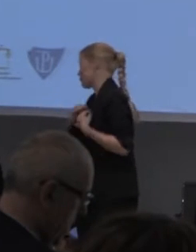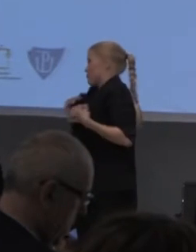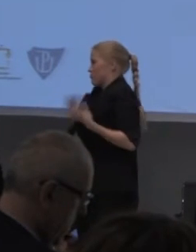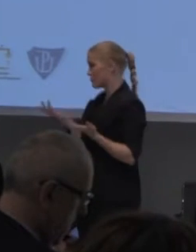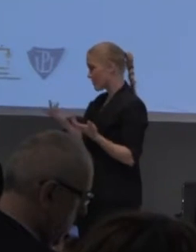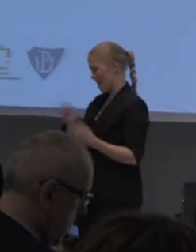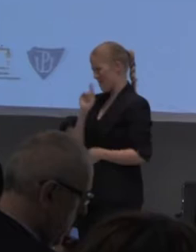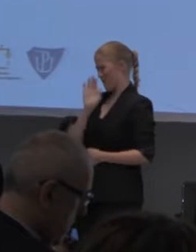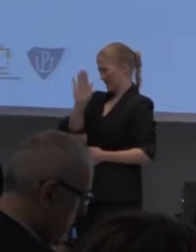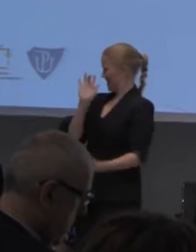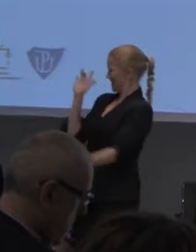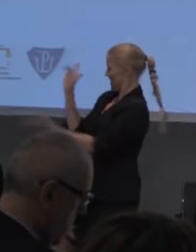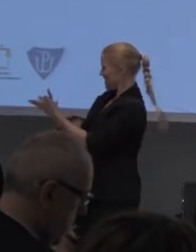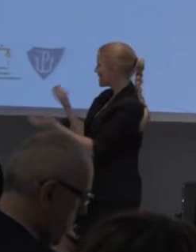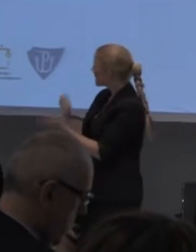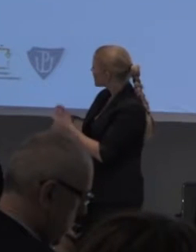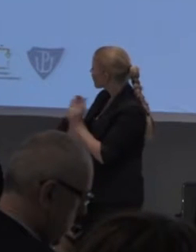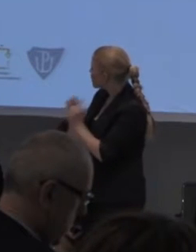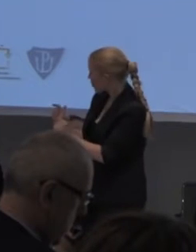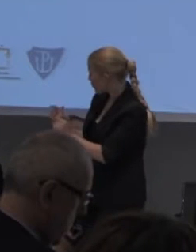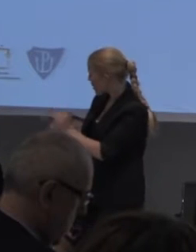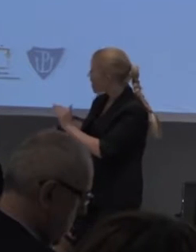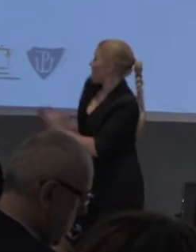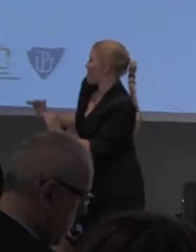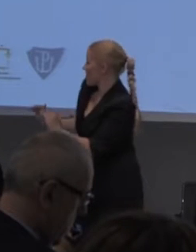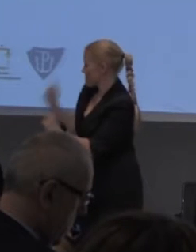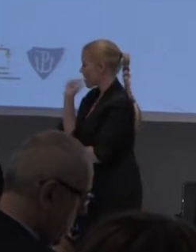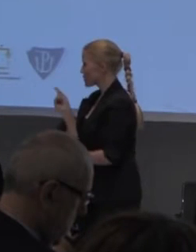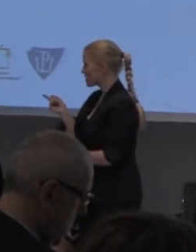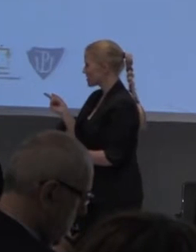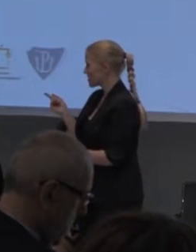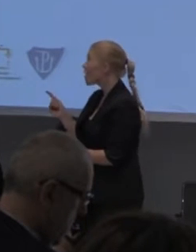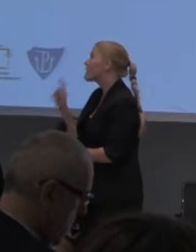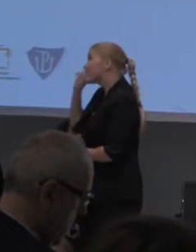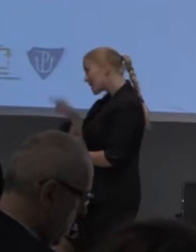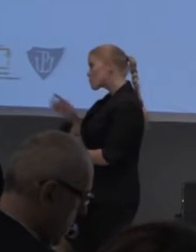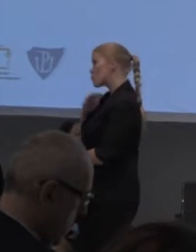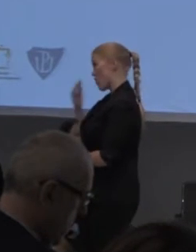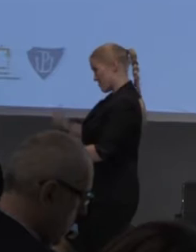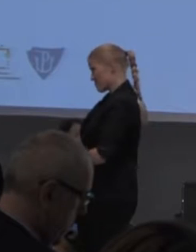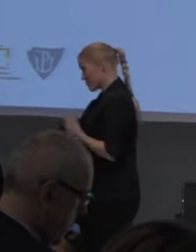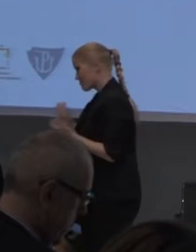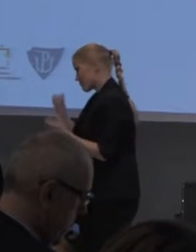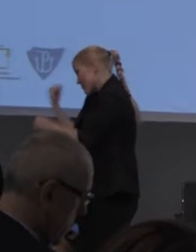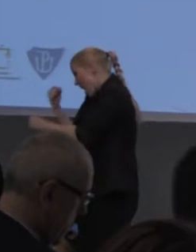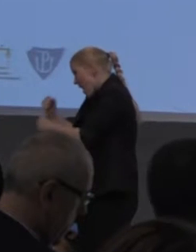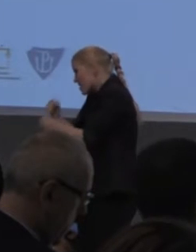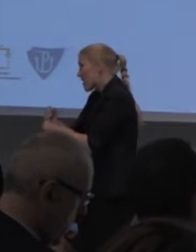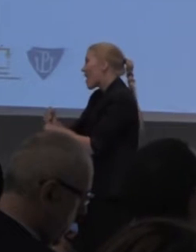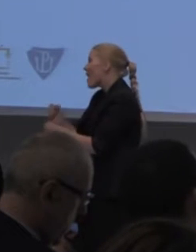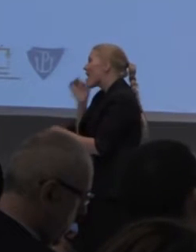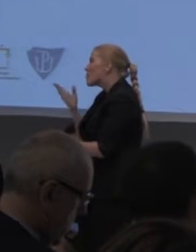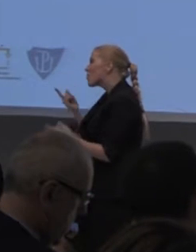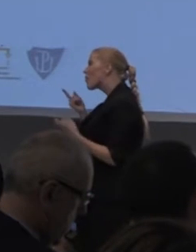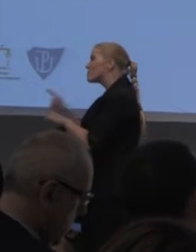a řady dalších, kteří místo, aby prostě říkali, ano, je to obrovská práce starat se o společnou demokracii, tak sbírají ty